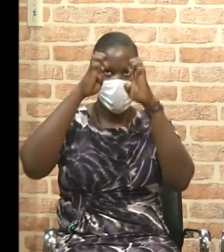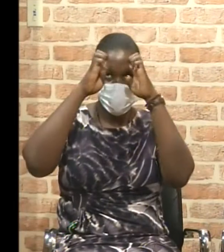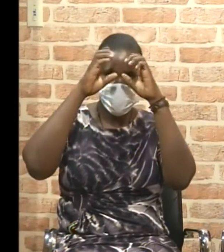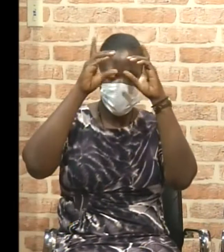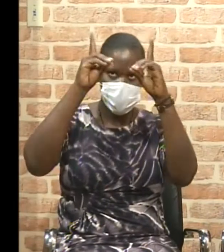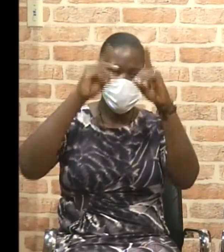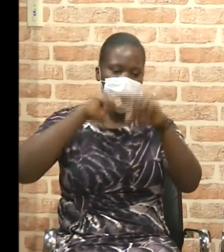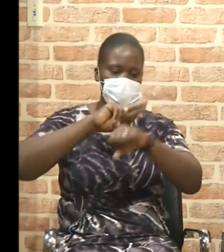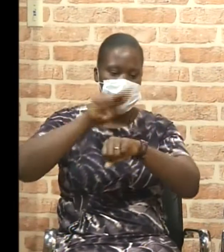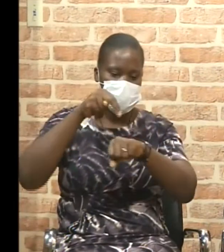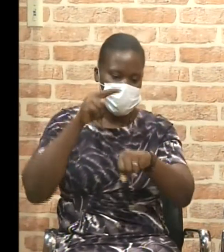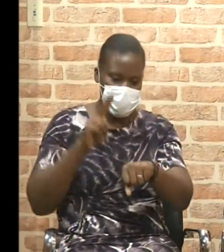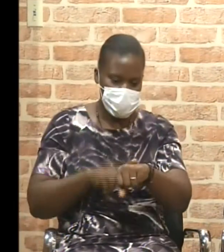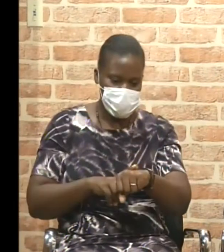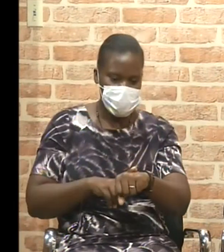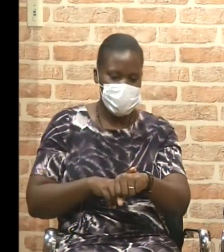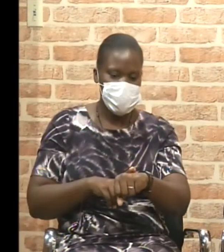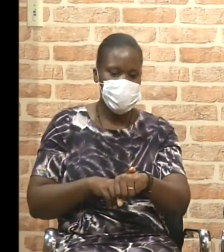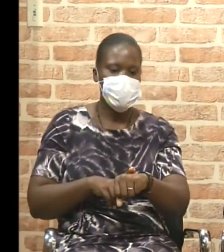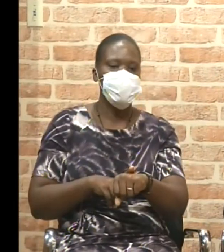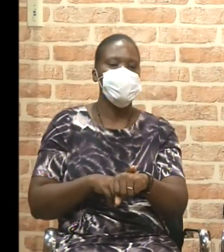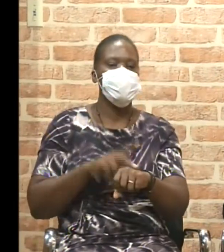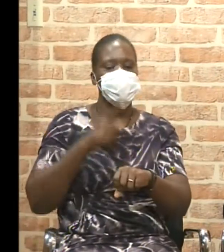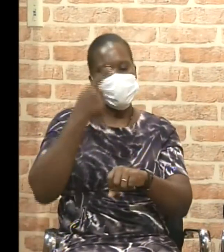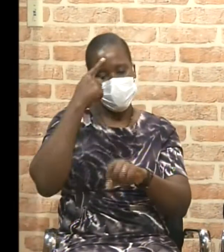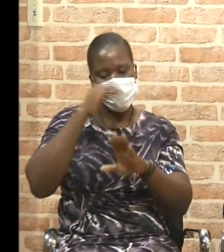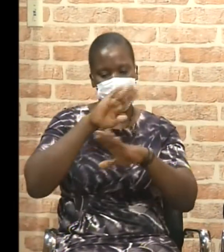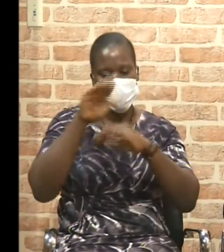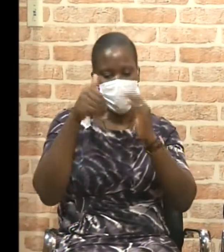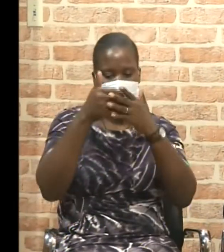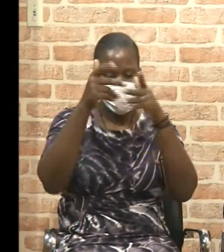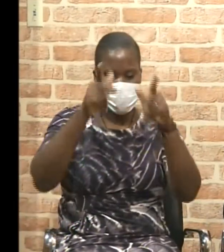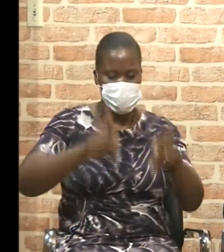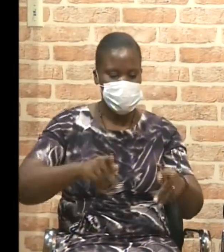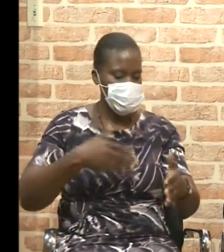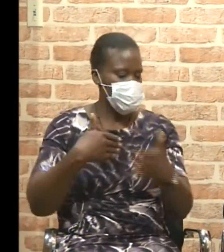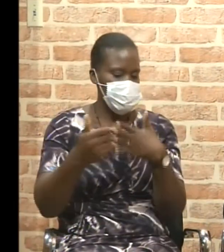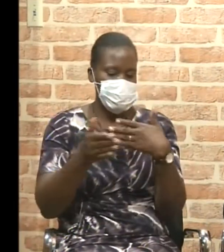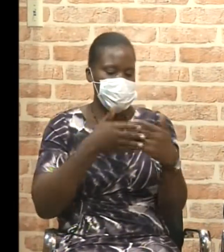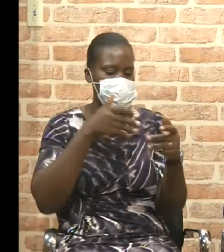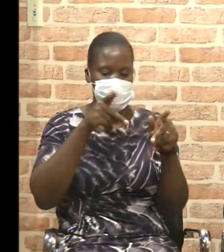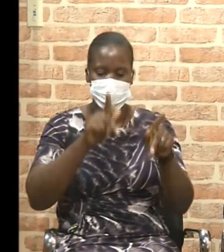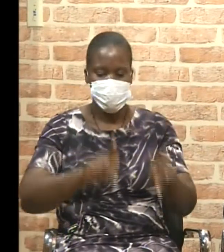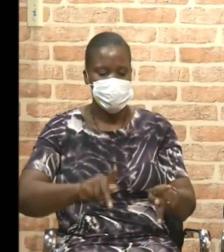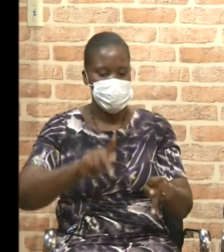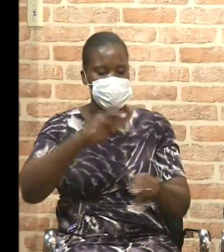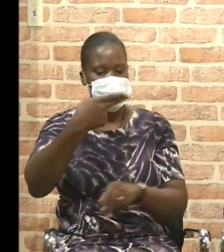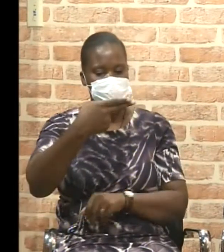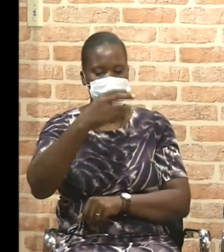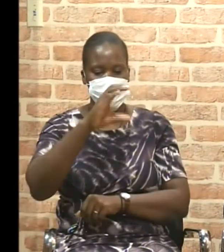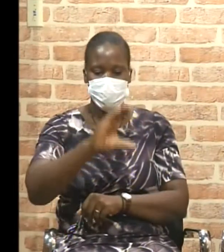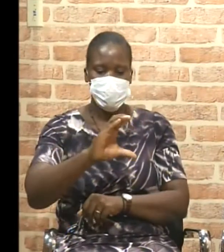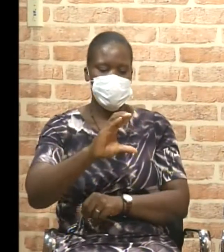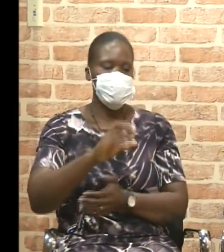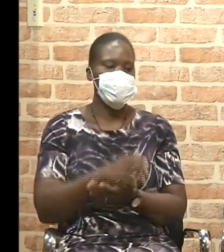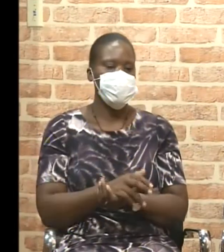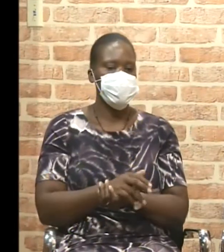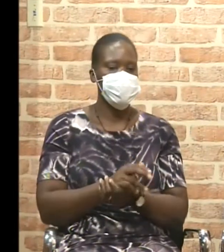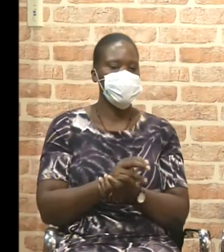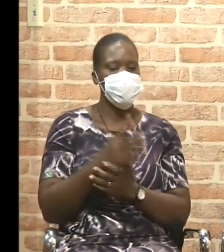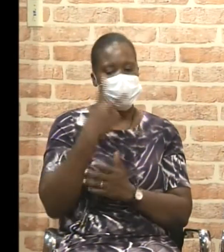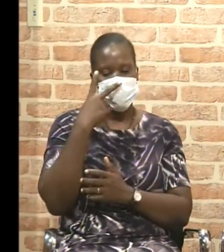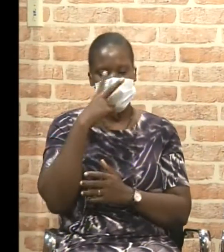nationale qui doit répondre à besoin éducation pour tout le monde, quels sont moun qui handicapé, que lycéen moun qui pas handicapé. Maintenant n'a pas regarder